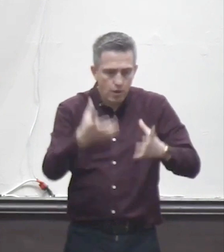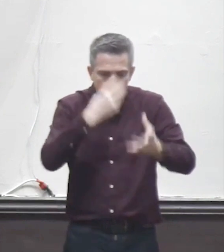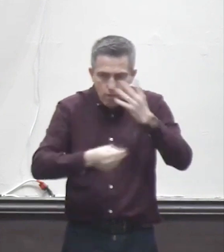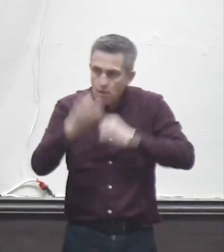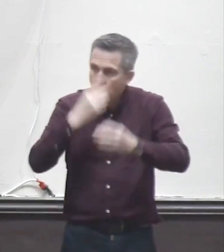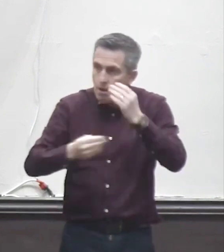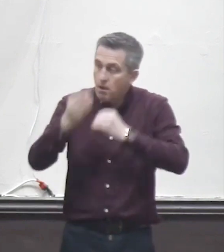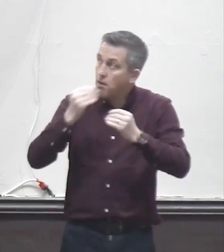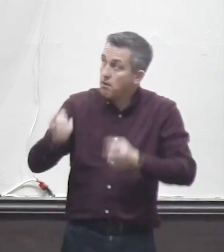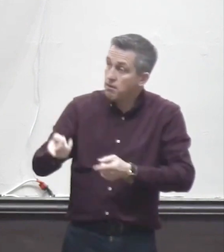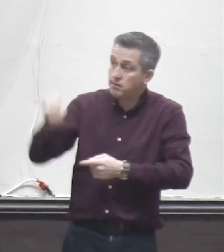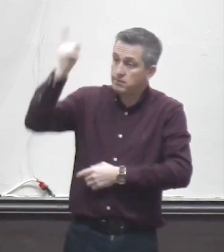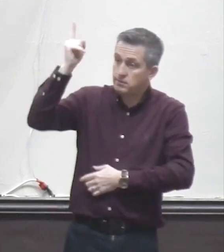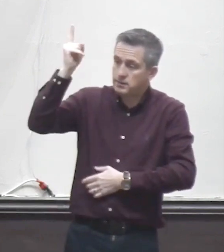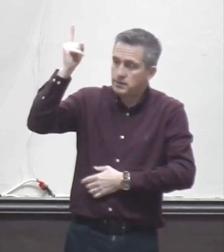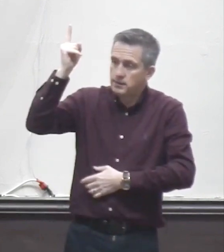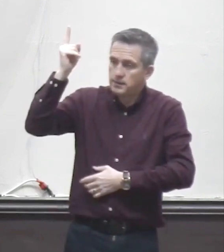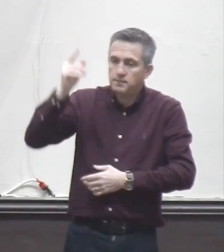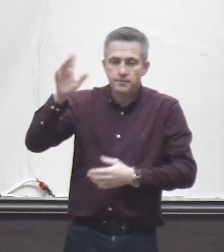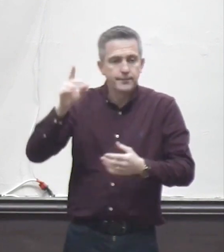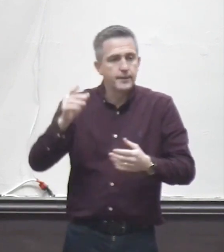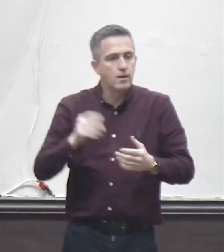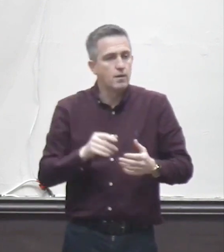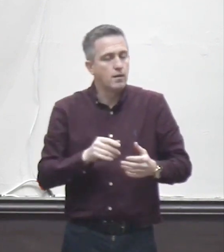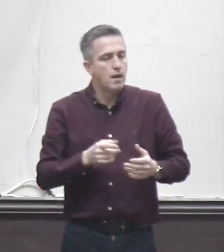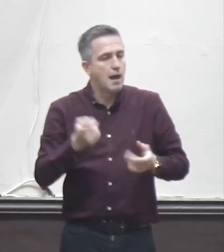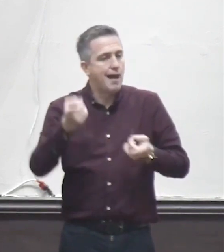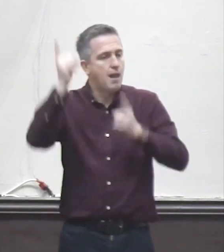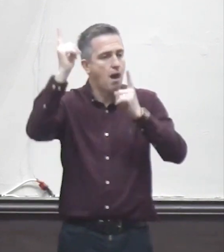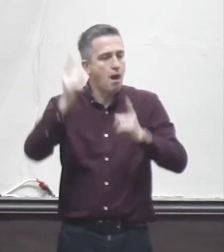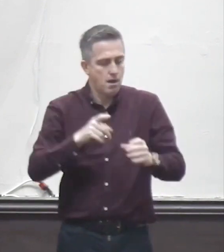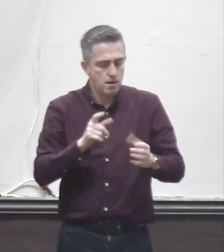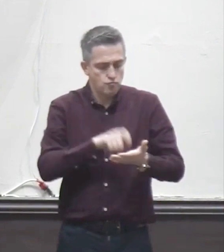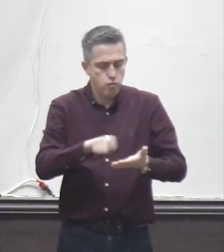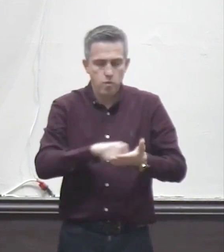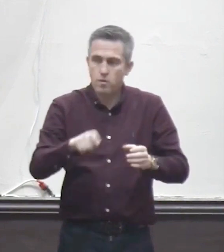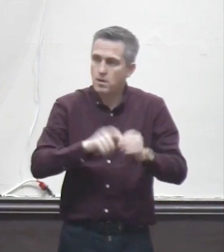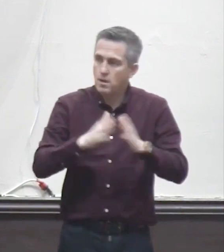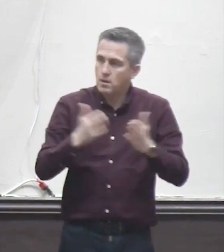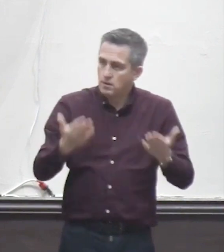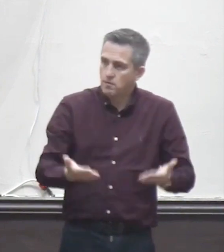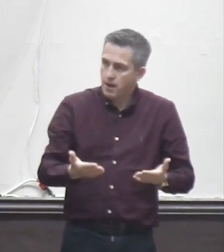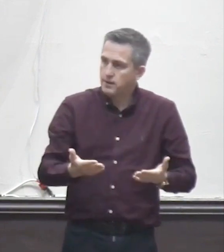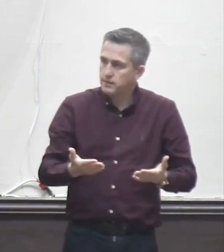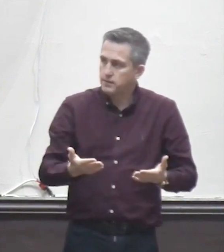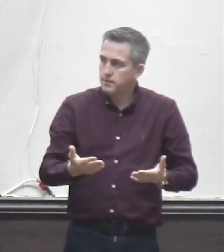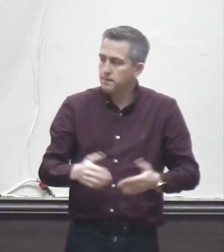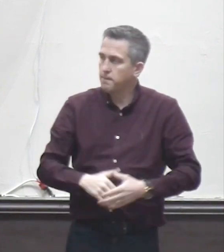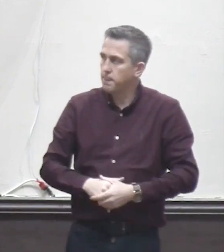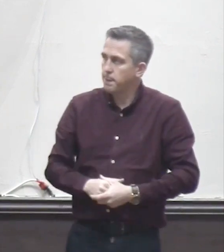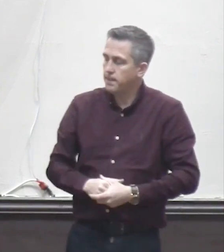it, because Allah Azza wa Jal, he mentions in the Quran, إِنَّ اللَّهَ لَا يَغْفِرُ